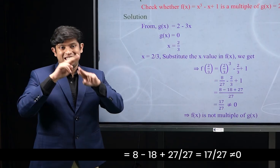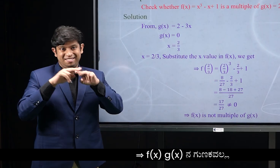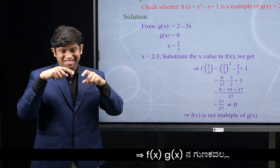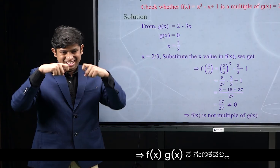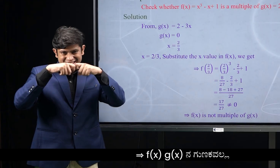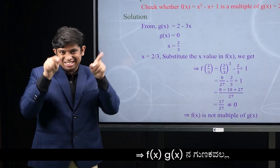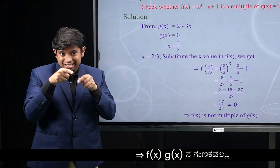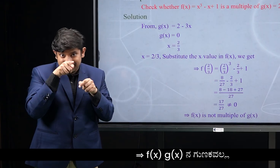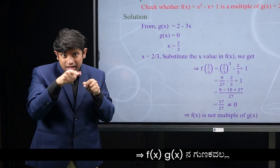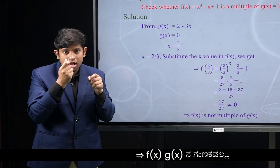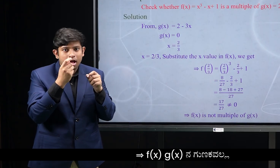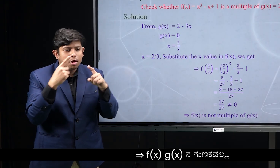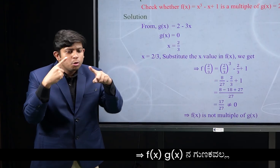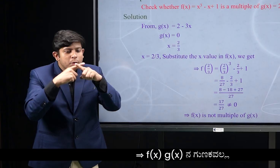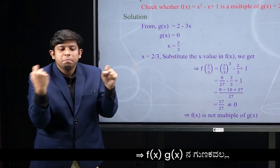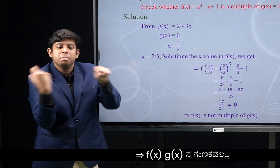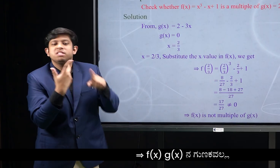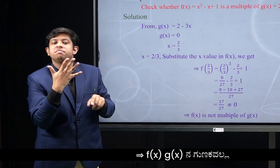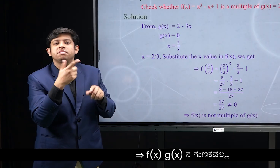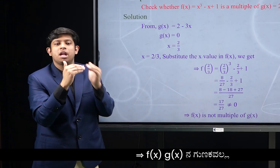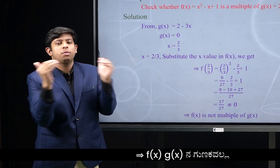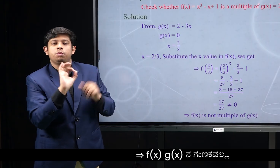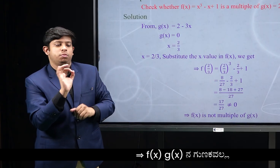e is equal to f of x into g of x ನ ಗುಣಕವಲ್ಲ.